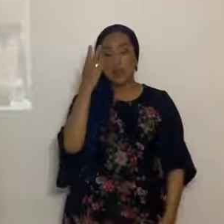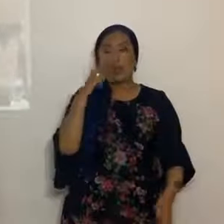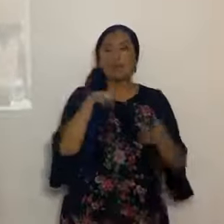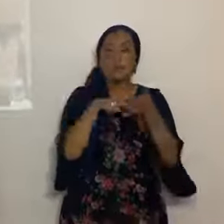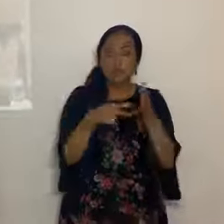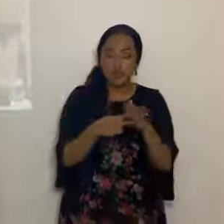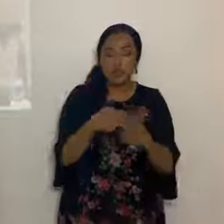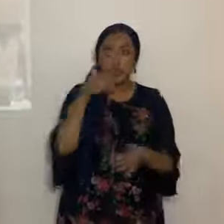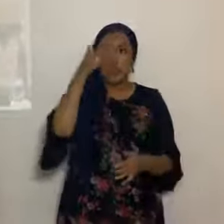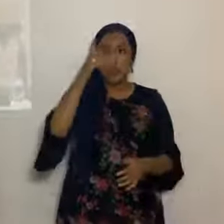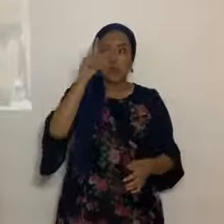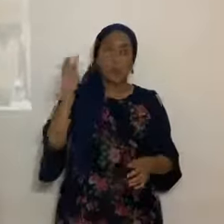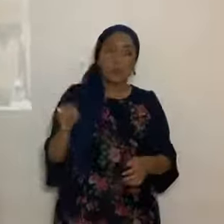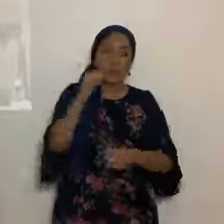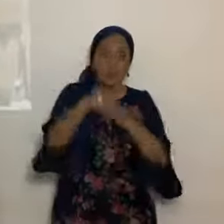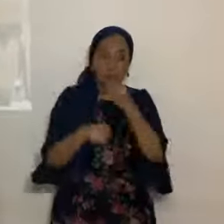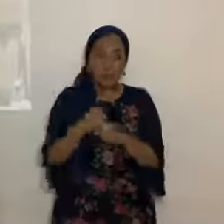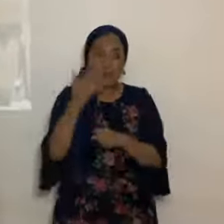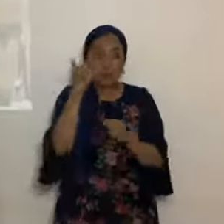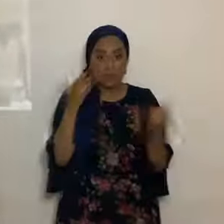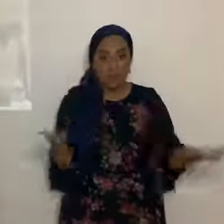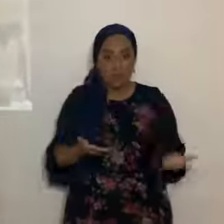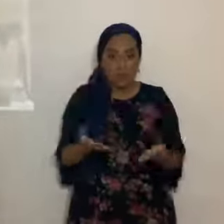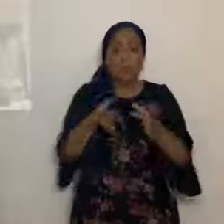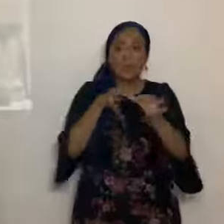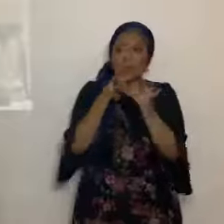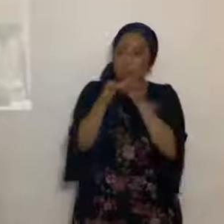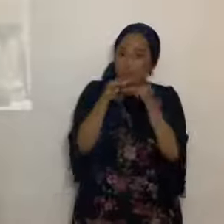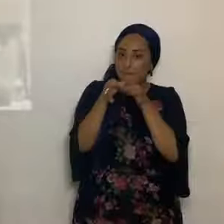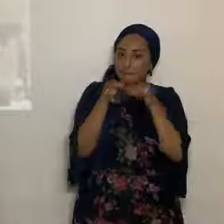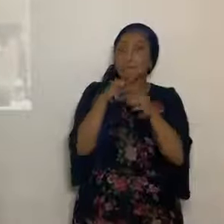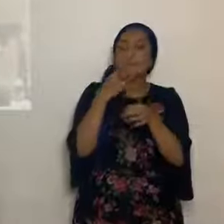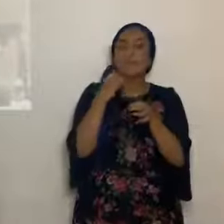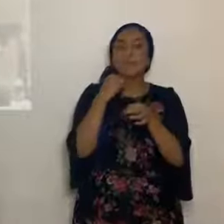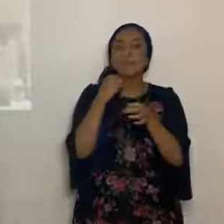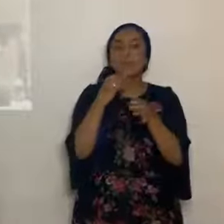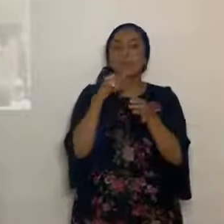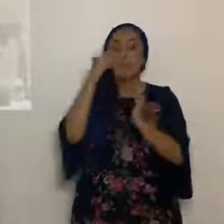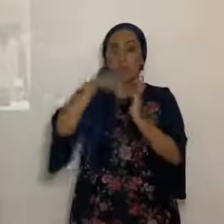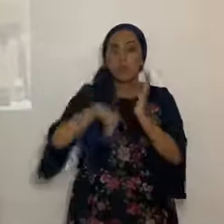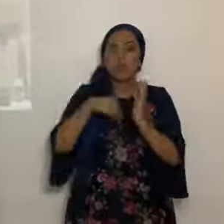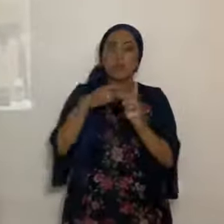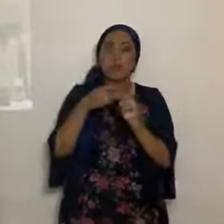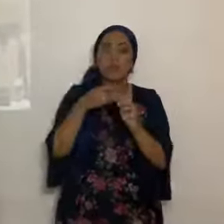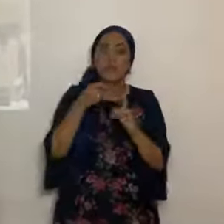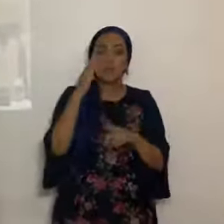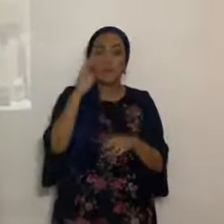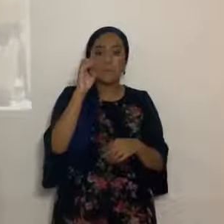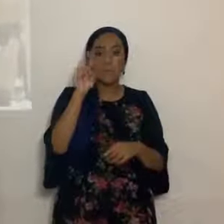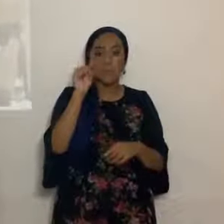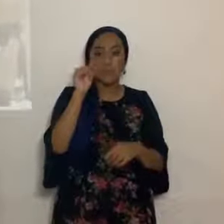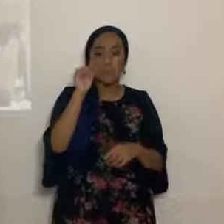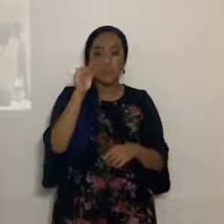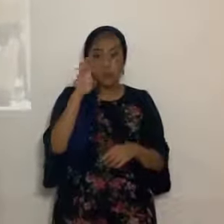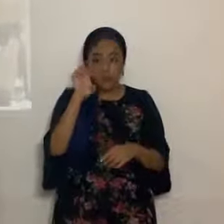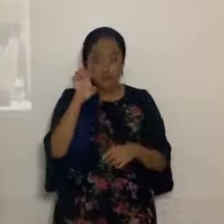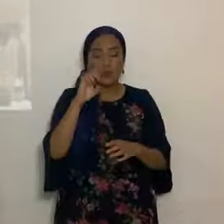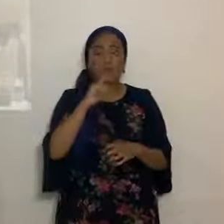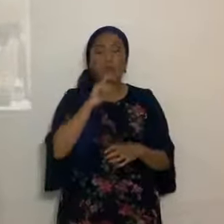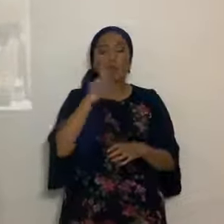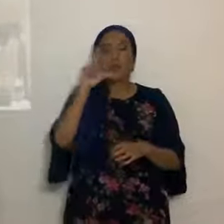representa el milenio. Por eso aquí está aclarando, Hebreos fue escrito por Bernabé, y está diciendo, un